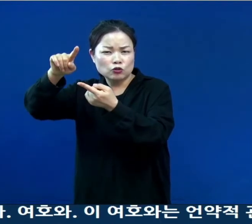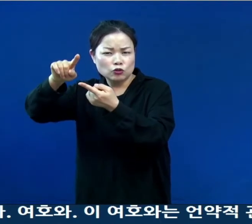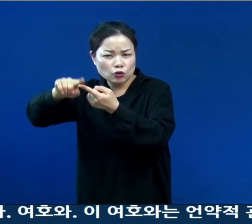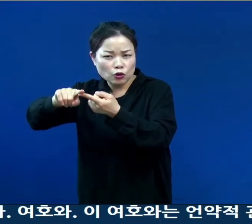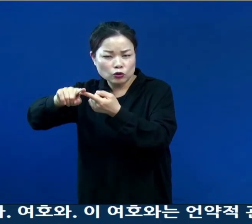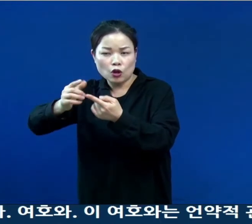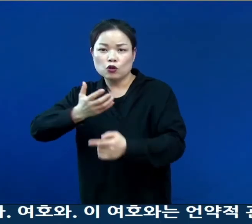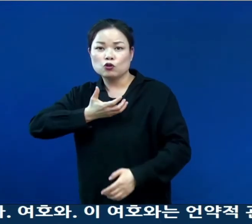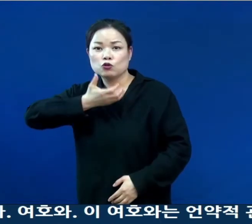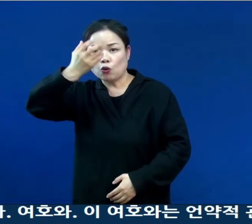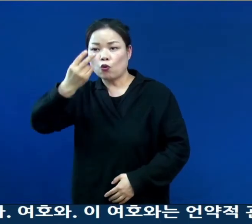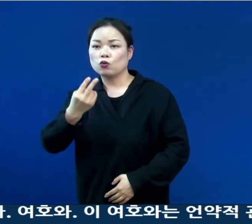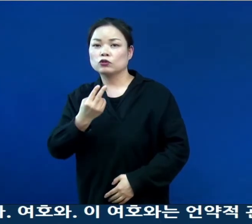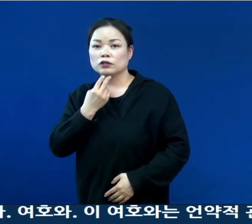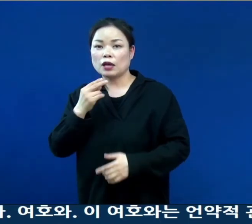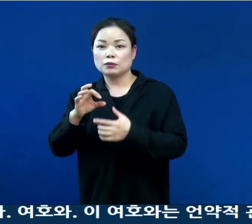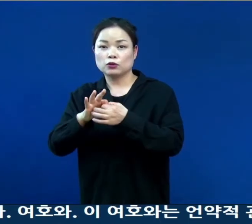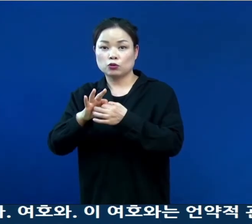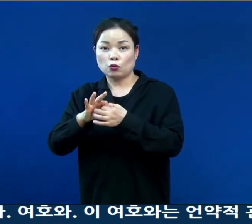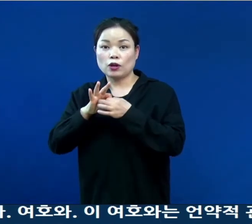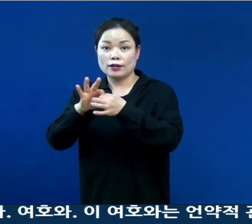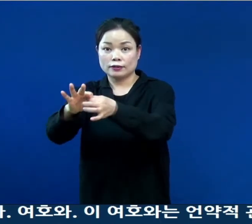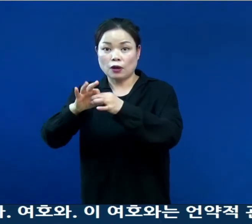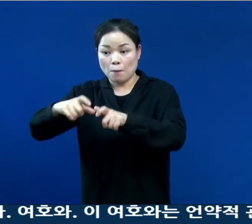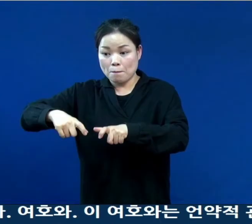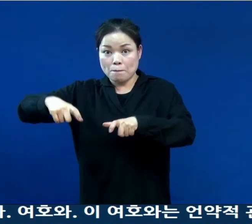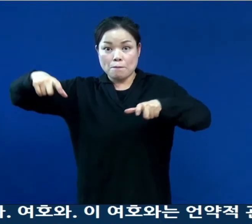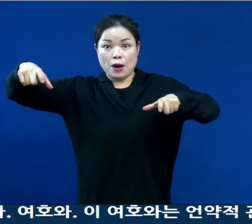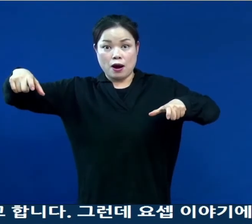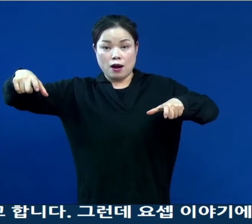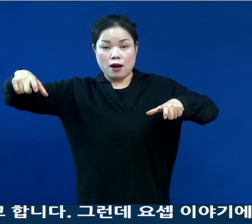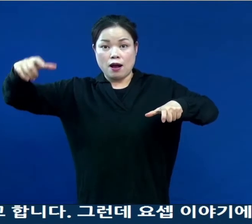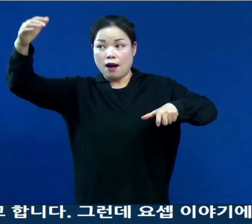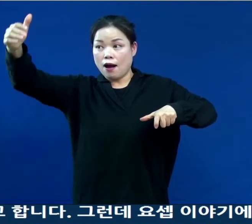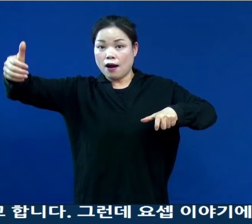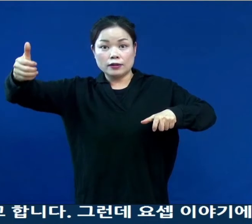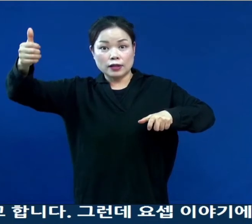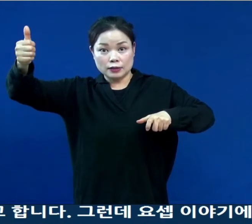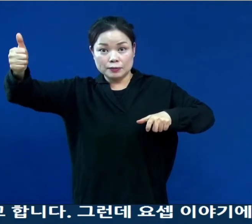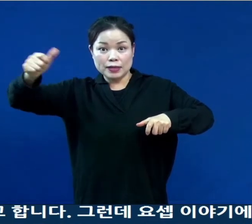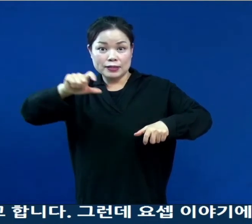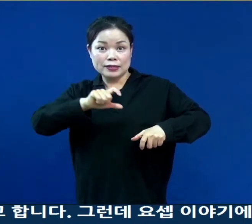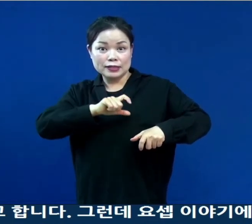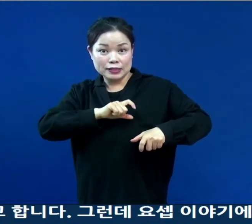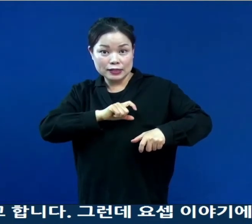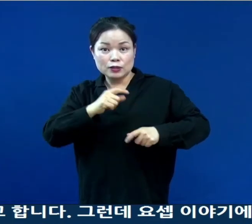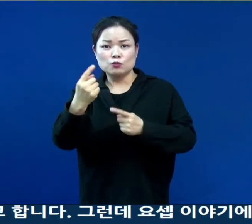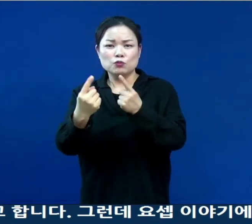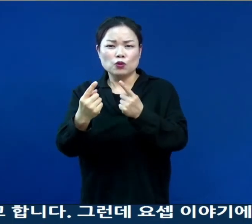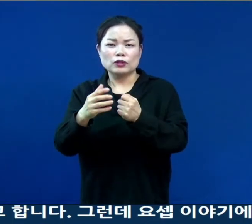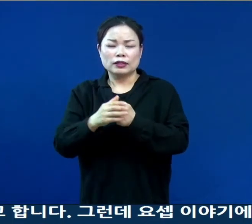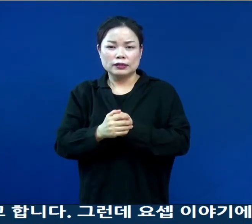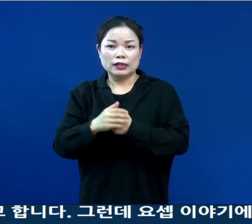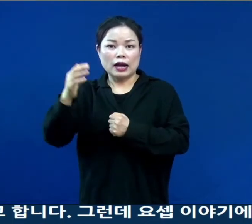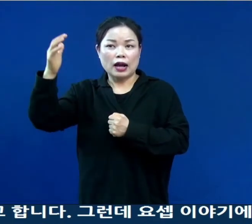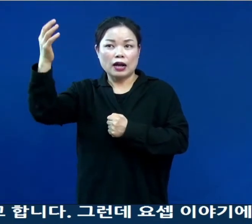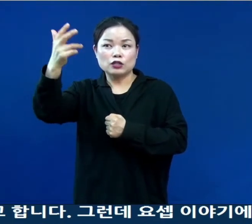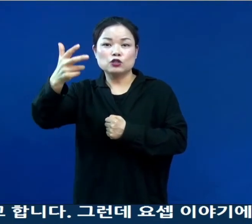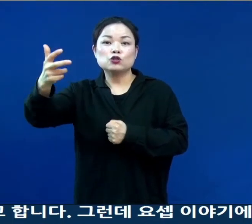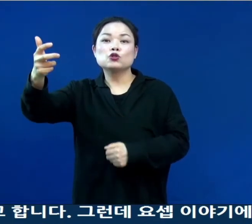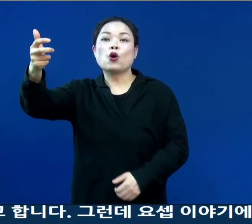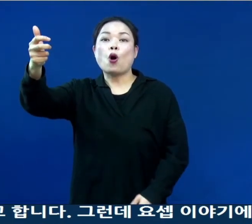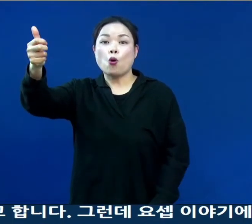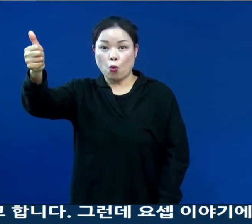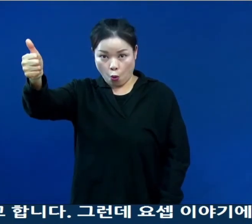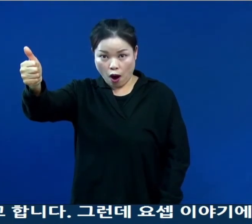본격적으로 요셉을 통해서 확장시킨다는 뜻이 됩니다. 그래서 하나님이란 이름의 하나님보다는 엘로힘보다는